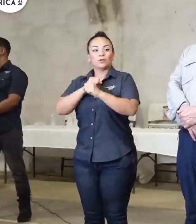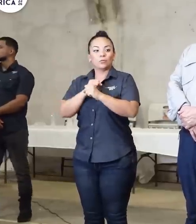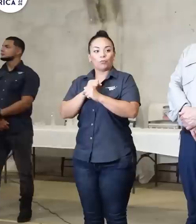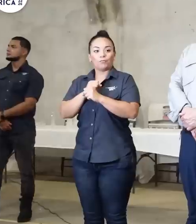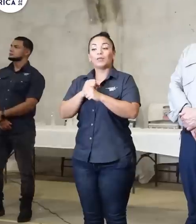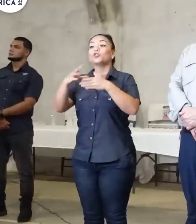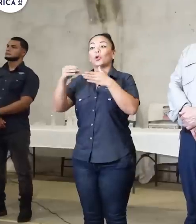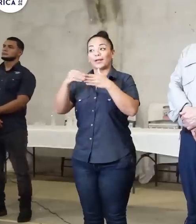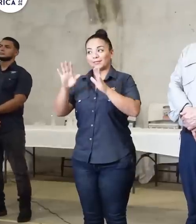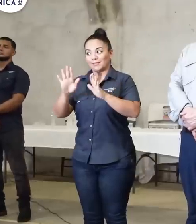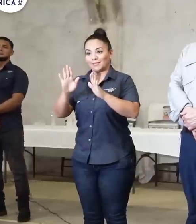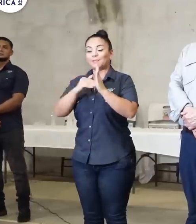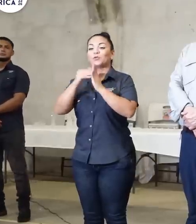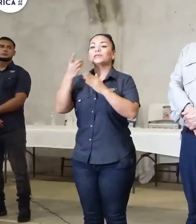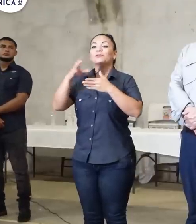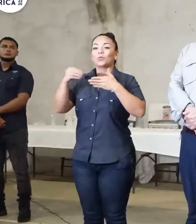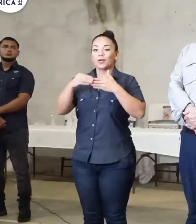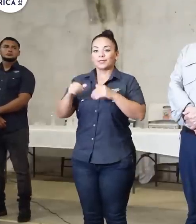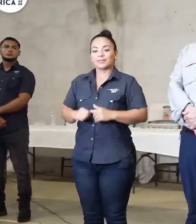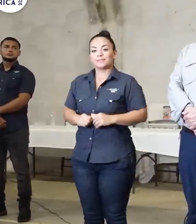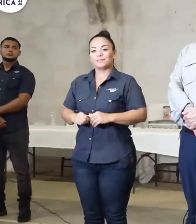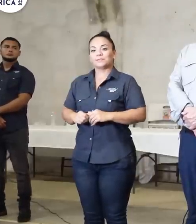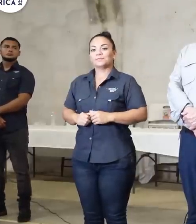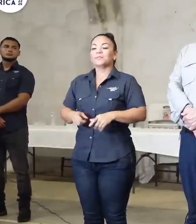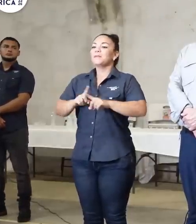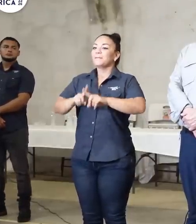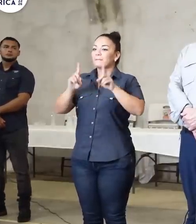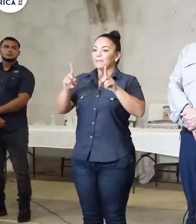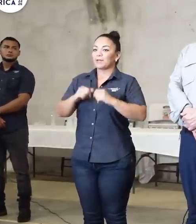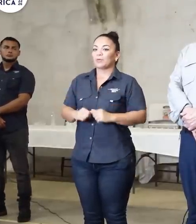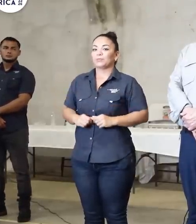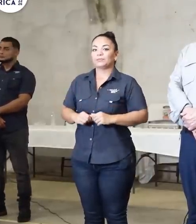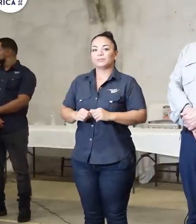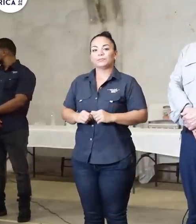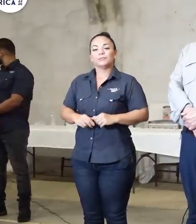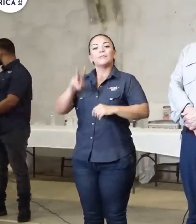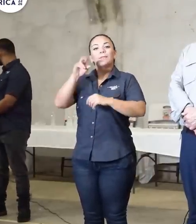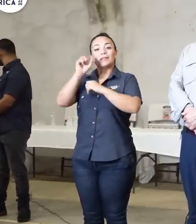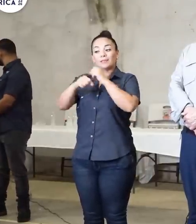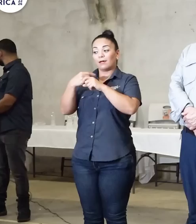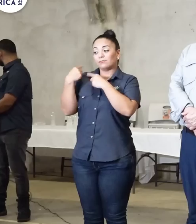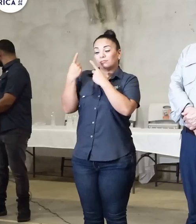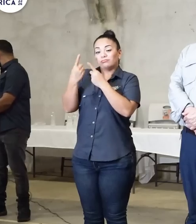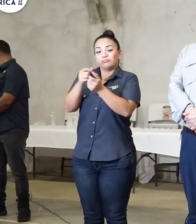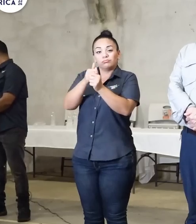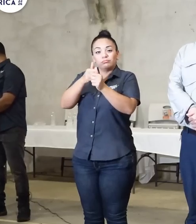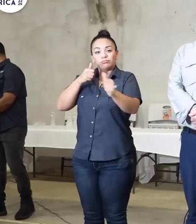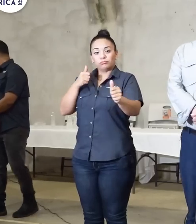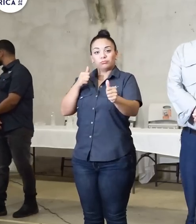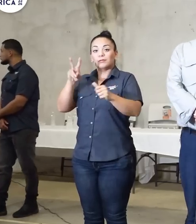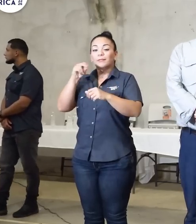De dólares, ¿verdad? Millones de dólares. Sin embargo, para 20 años de rezago y 2 años de no